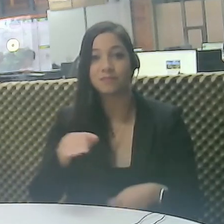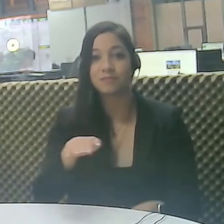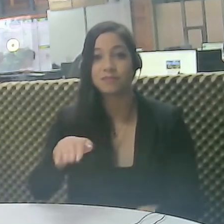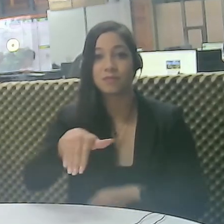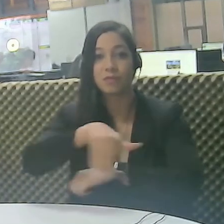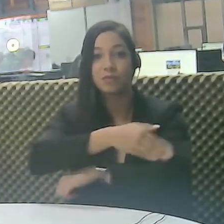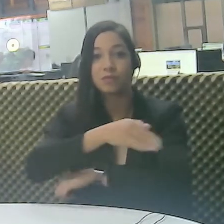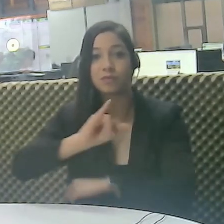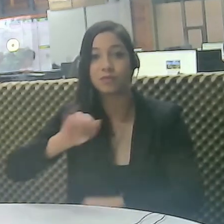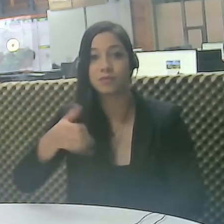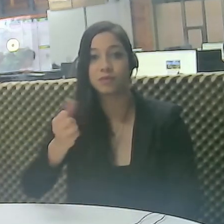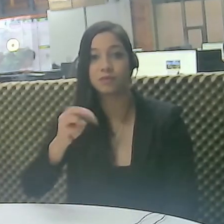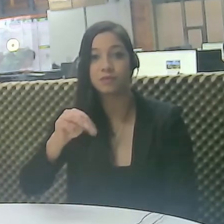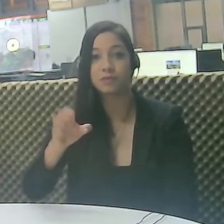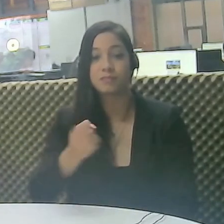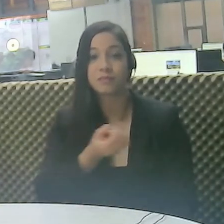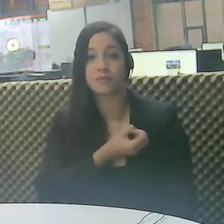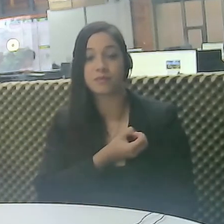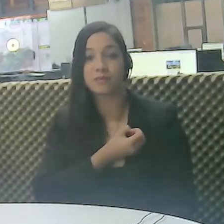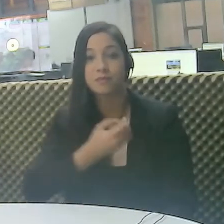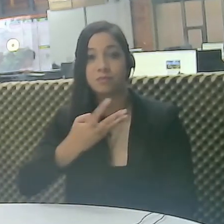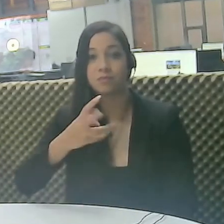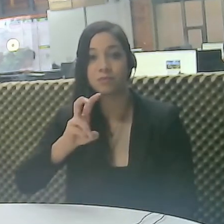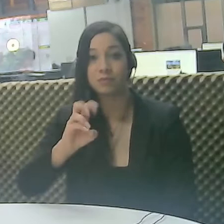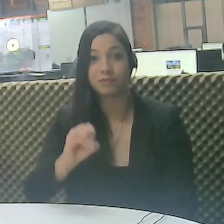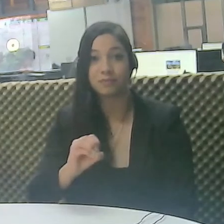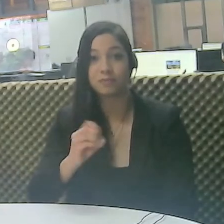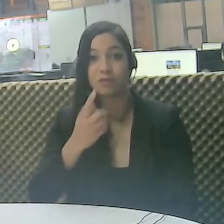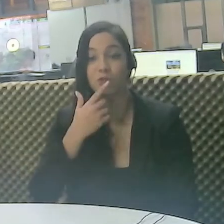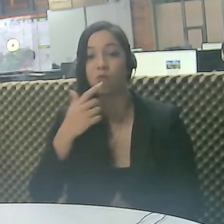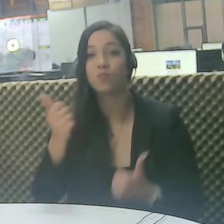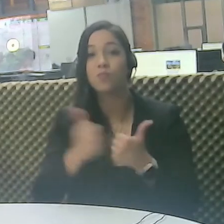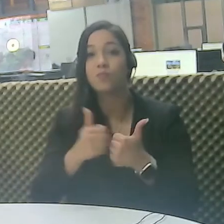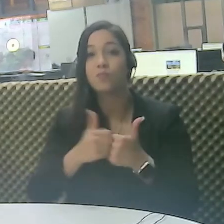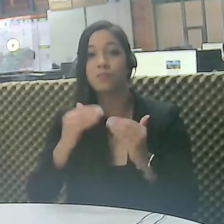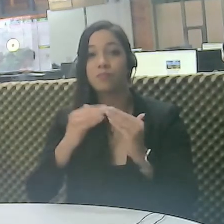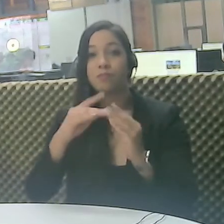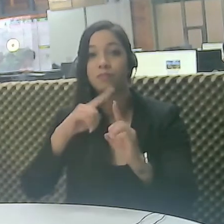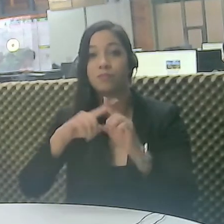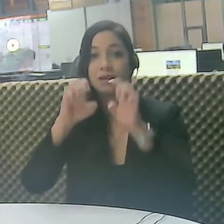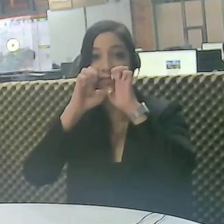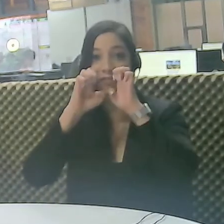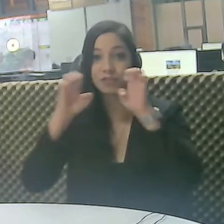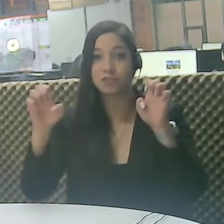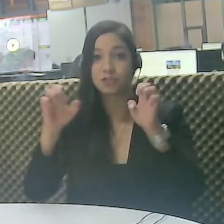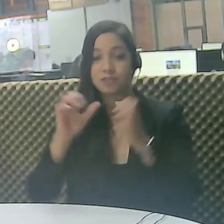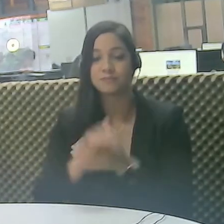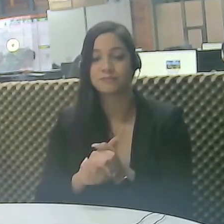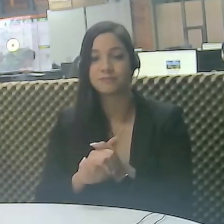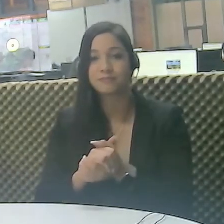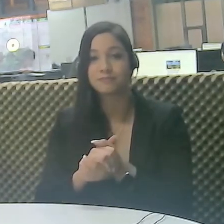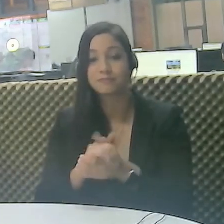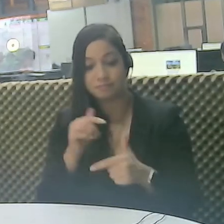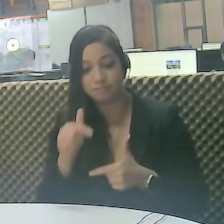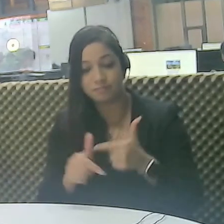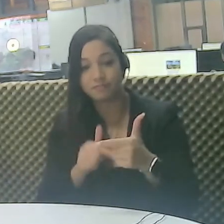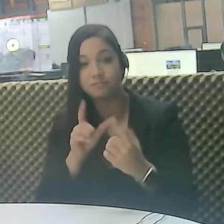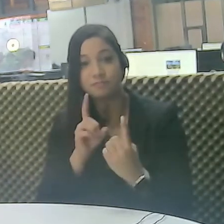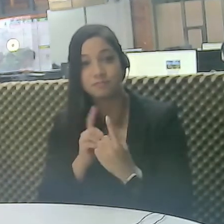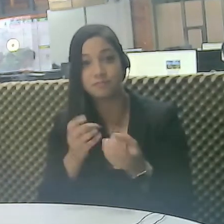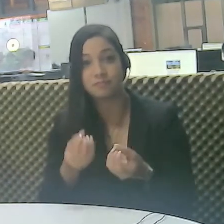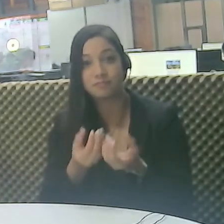Avenida James Siqueira, número 450, ao lado da Igreja Evangélica. Os serviços serão oferecidos